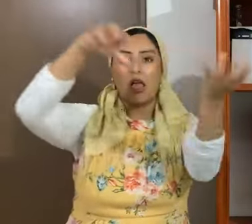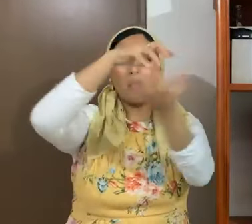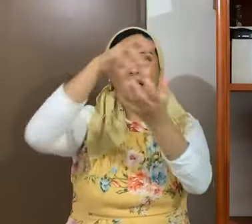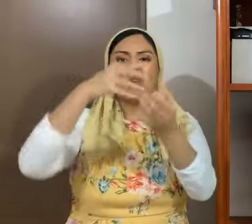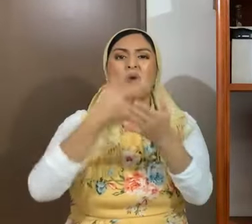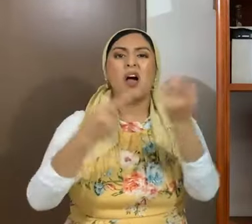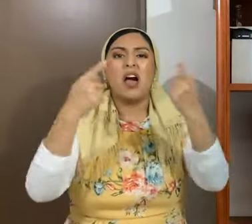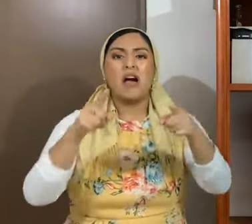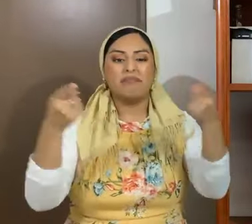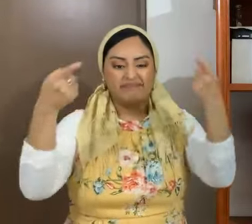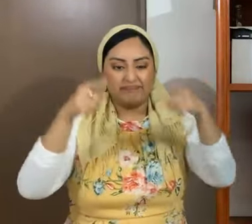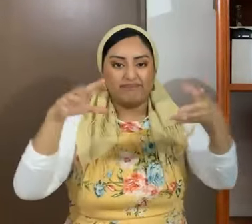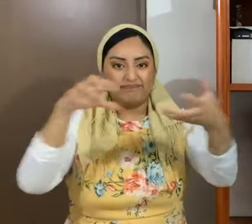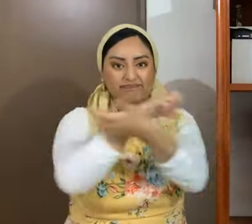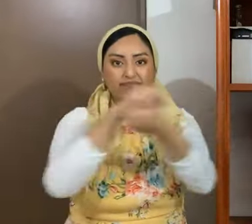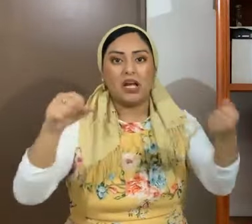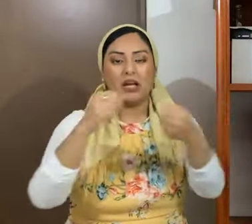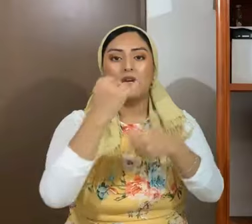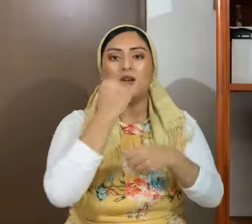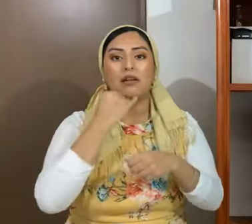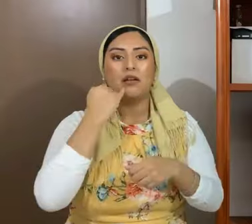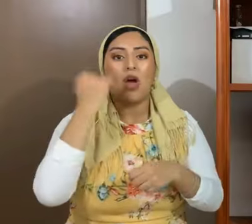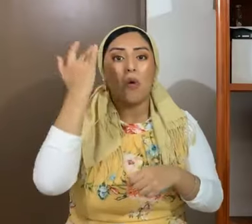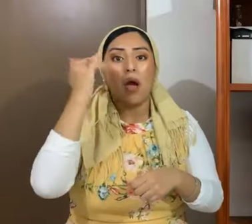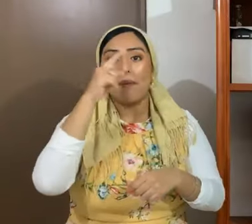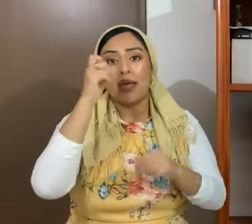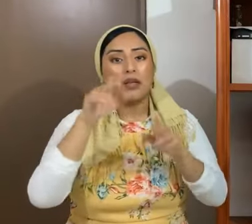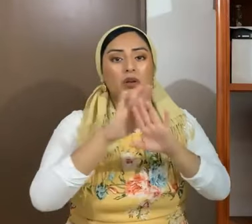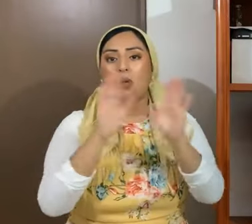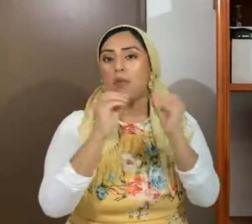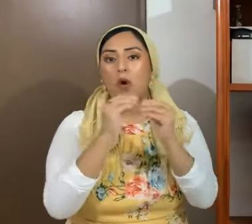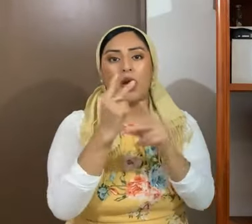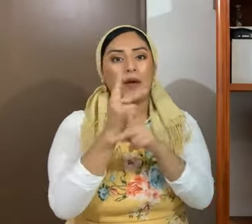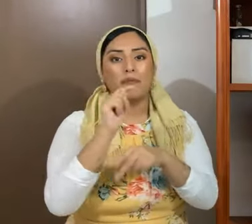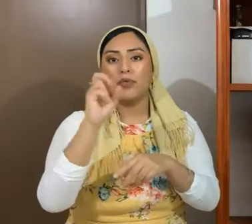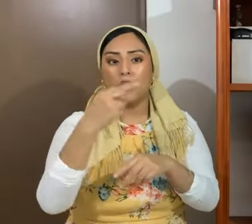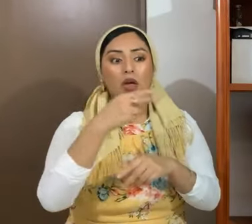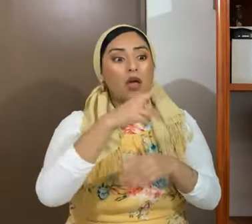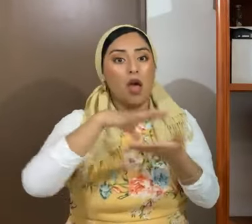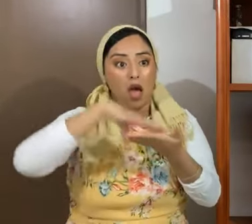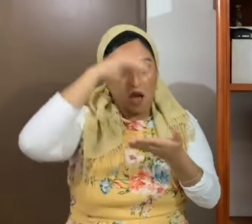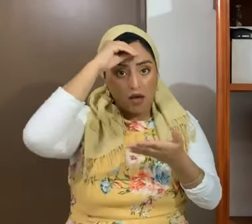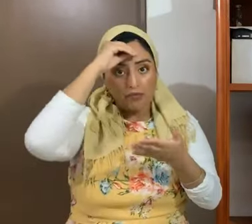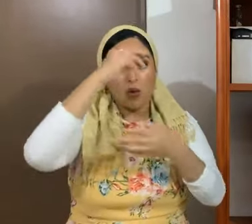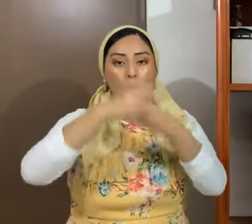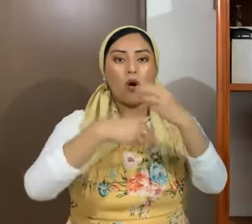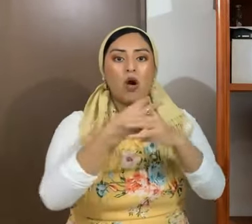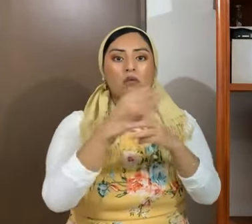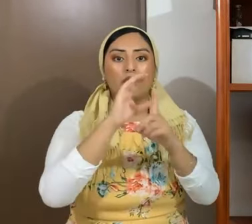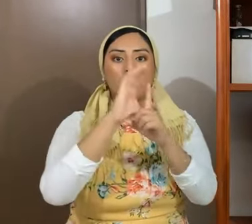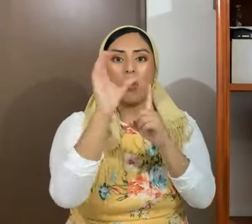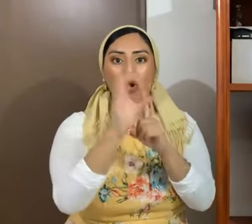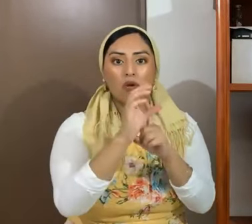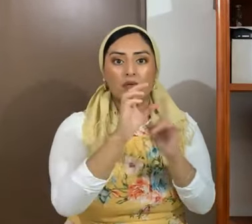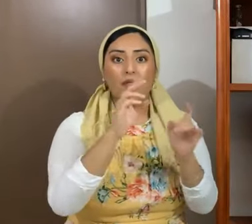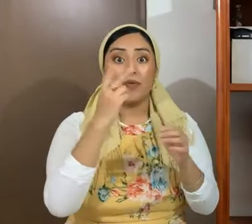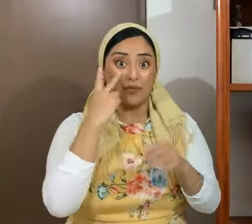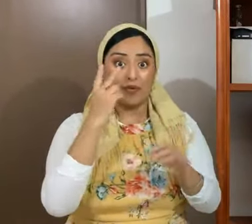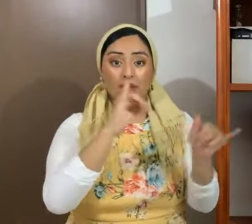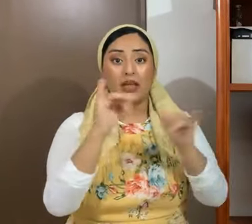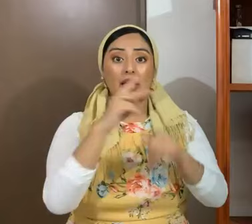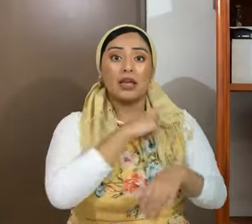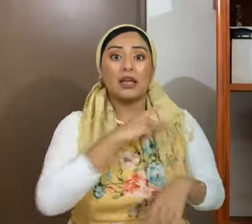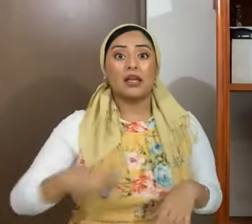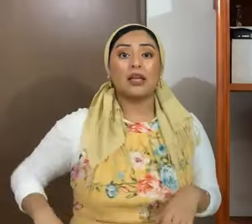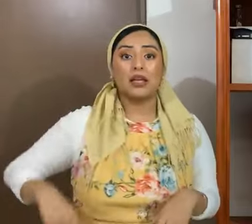destrucción al pueblo de Israel porque se deja de guardar la Torá, se empieza a adorar dioses ajenos. Un ejemplo de esto fue el rey Salomón. Aunque